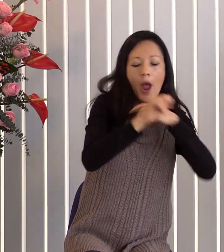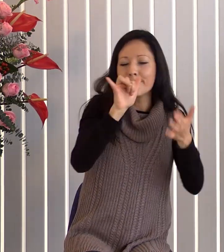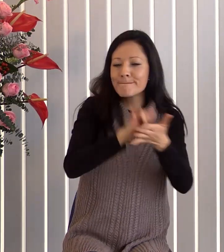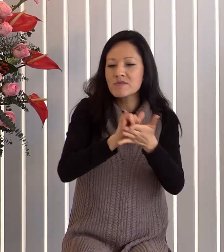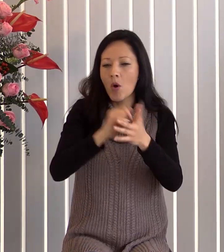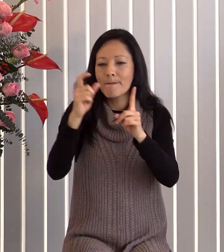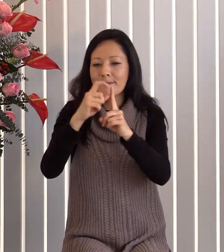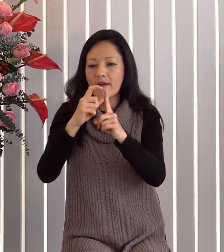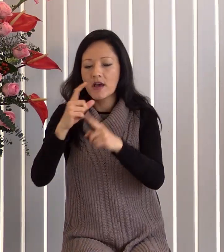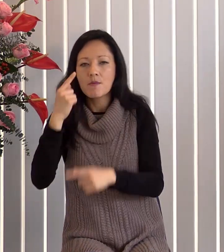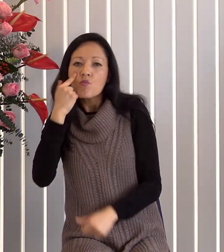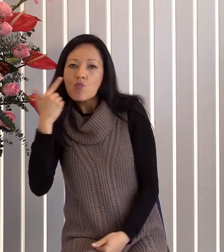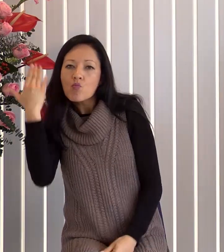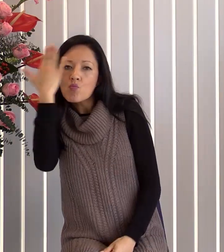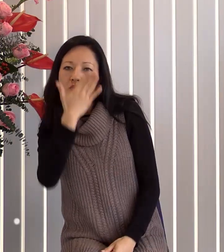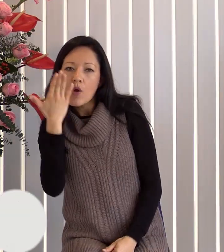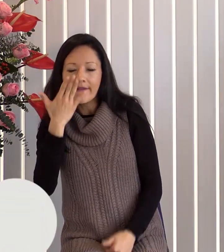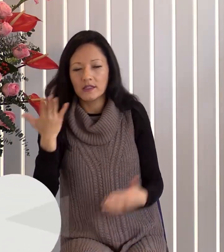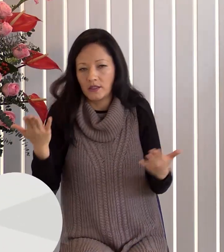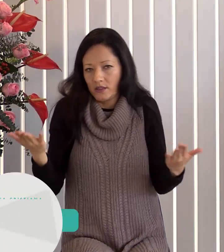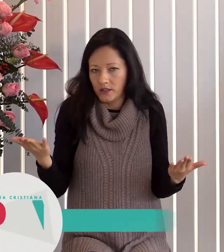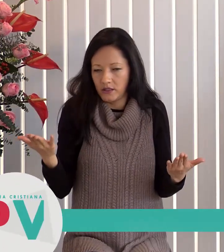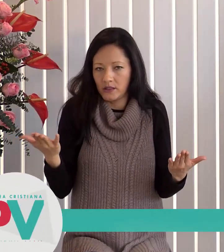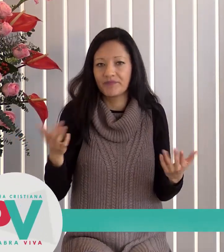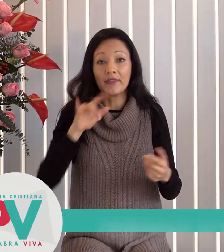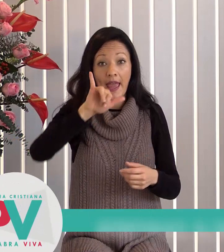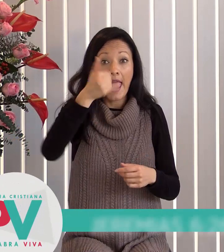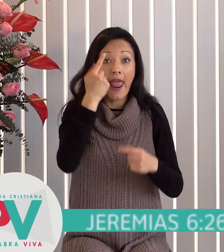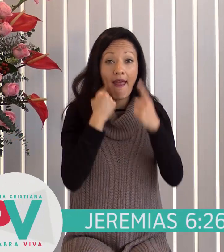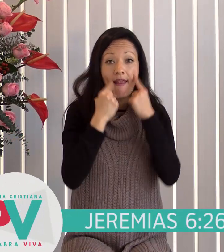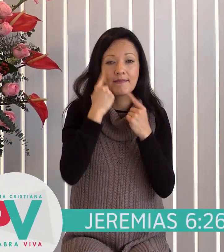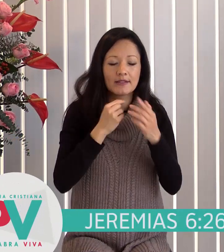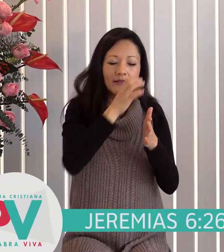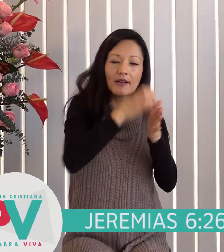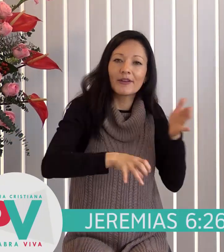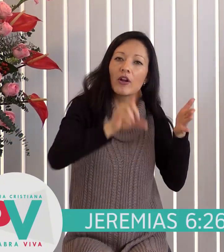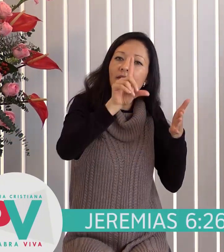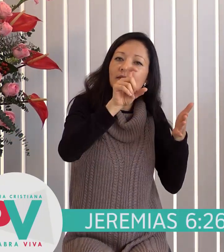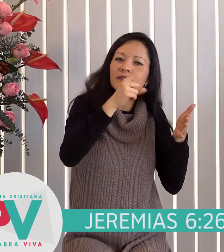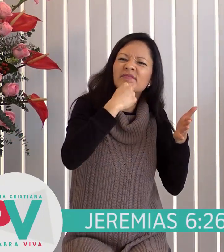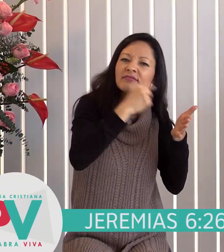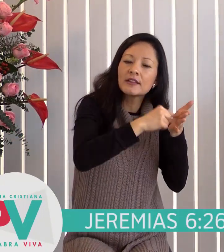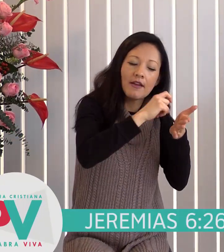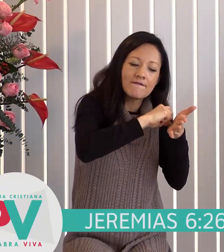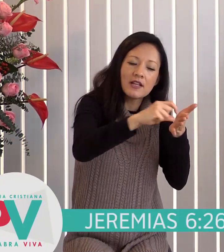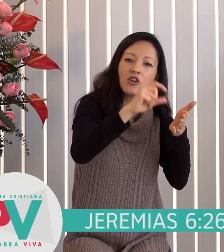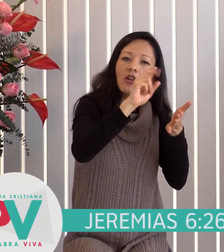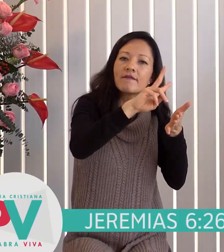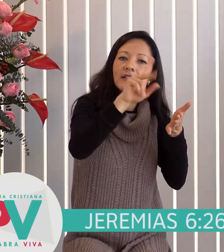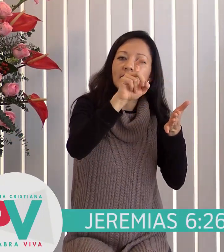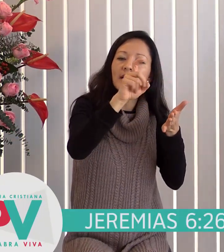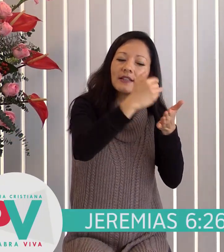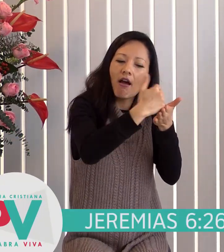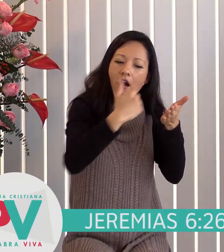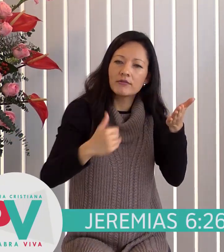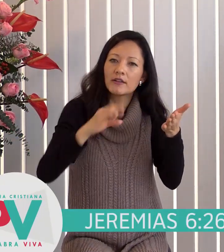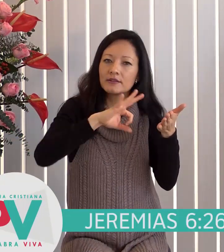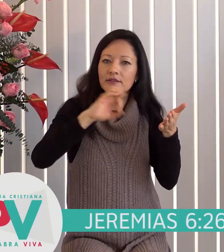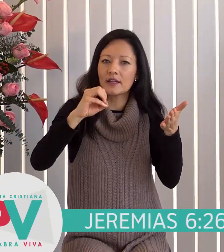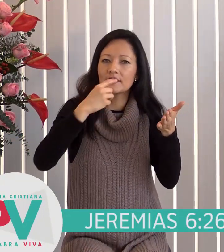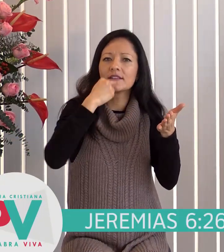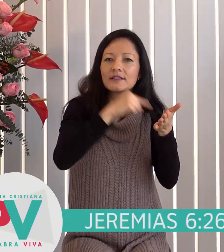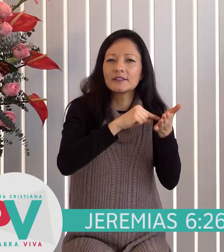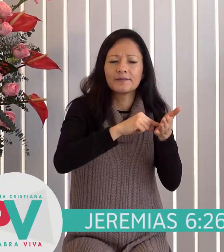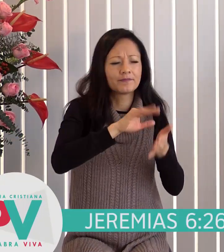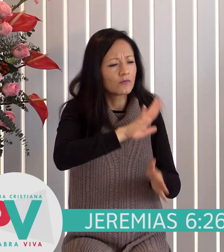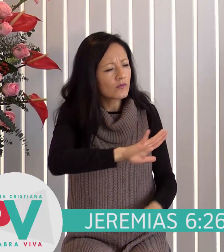puede bajar por la oreja aquí. Dice en Jeremías capítulo 6, versículo 26 al 30, hija de